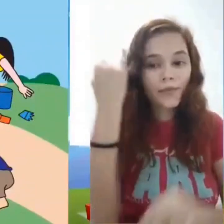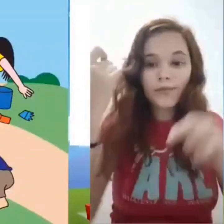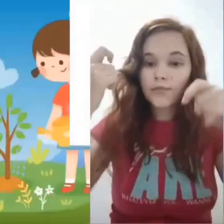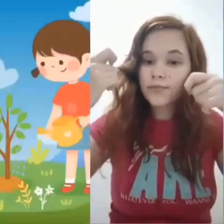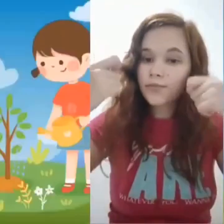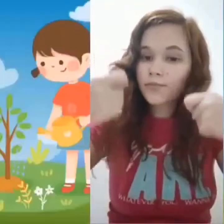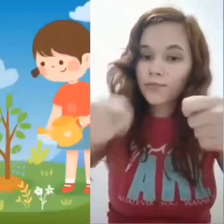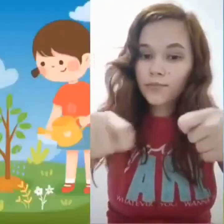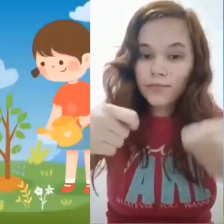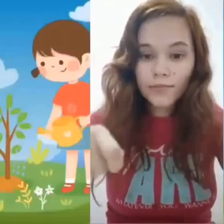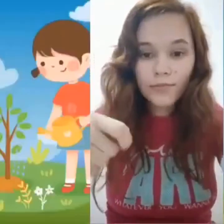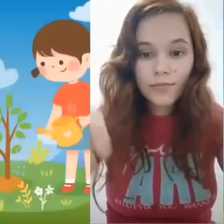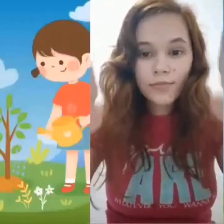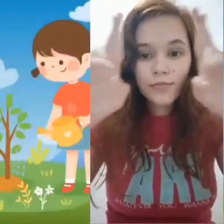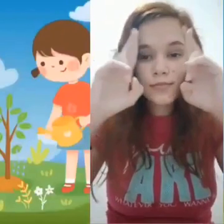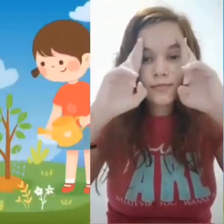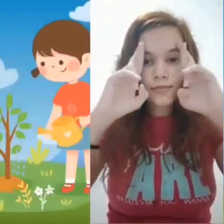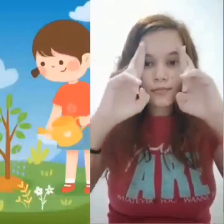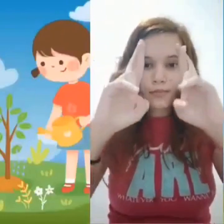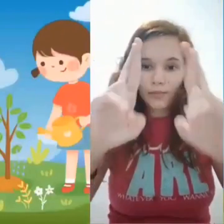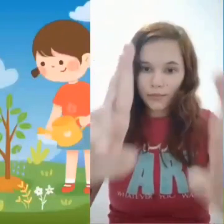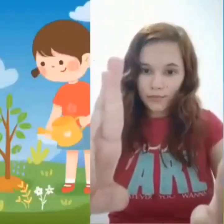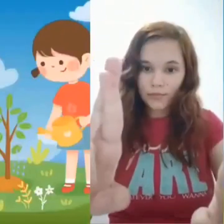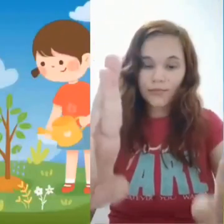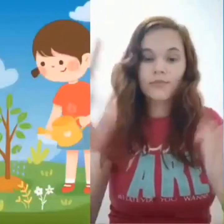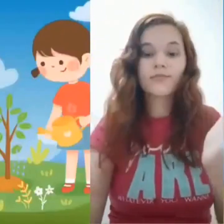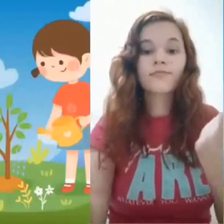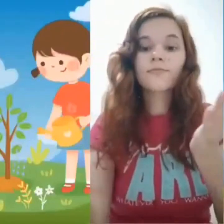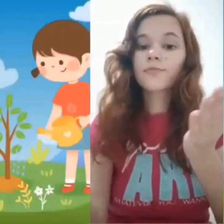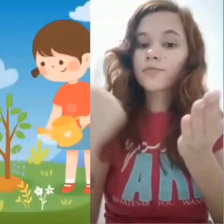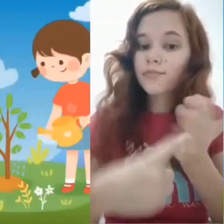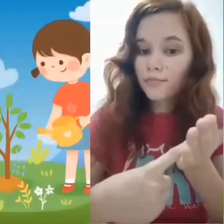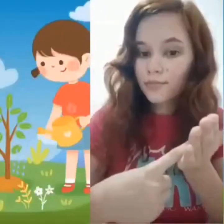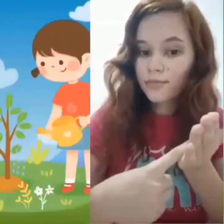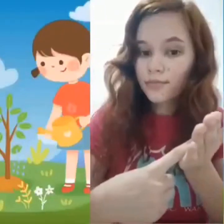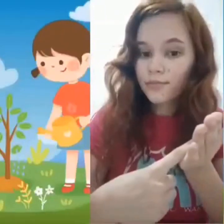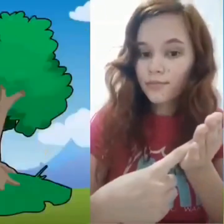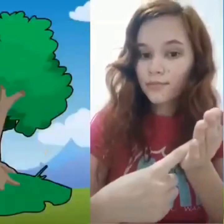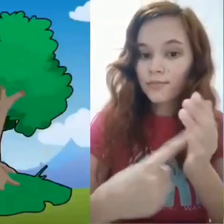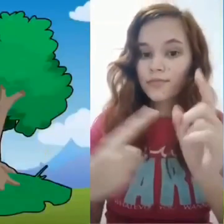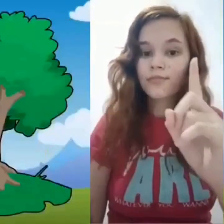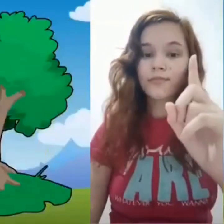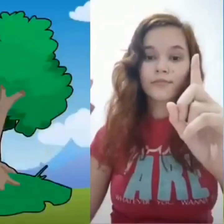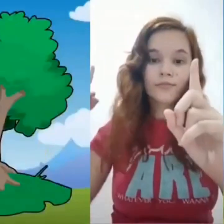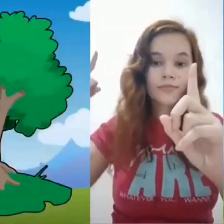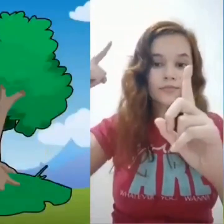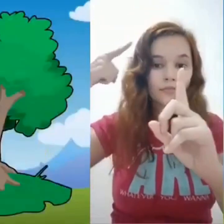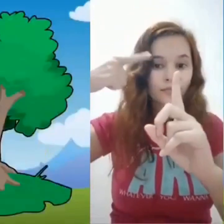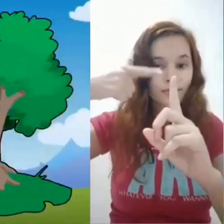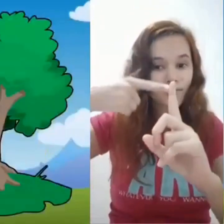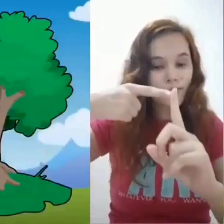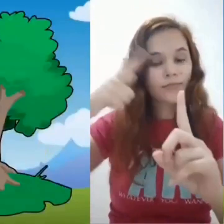é importante e é preciso, com respeito e compromisso,